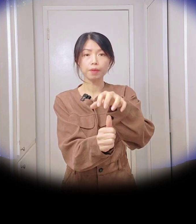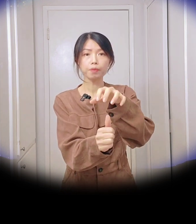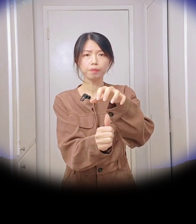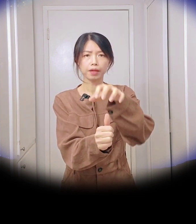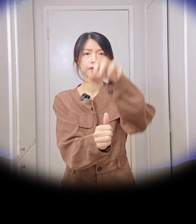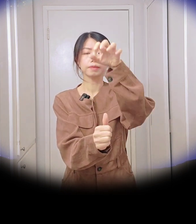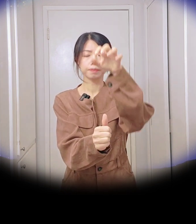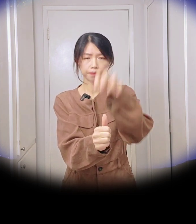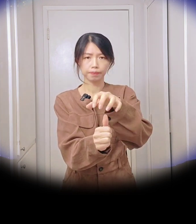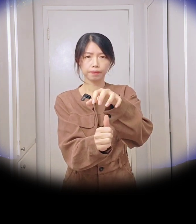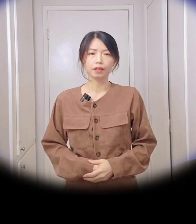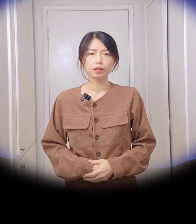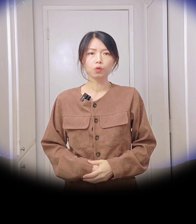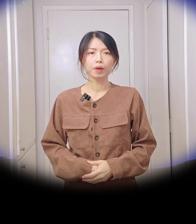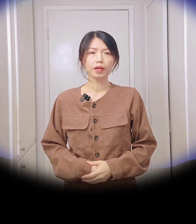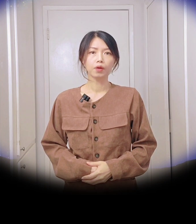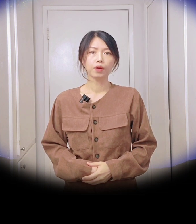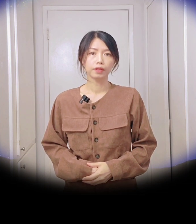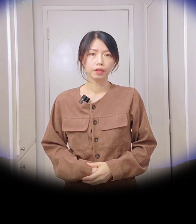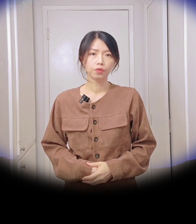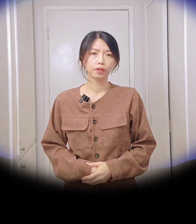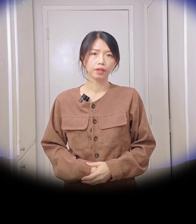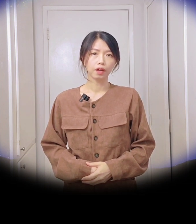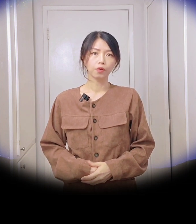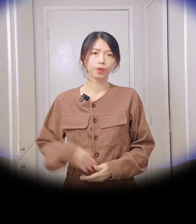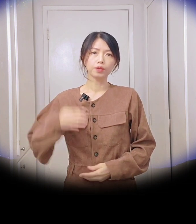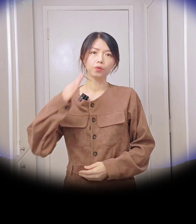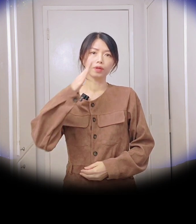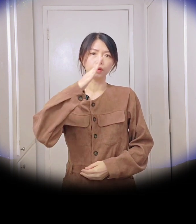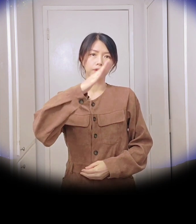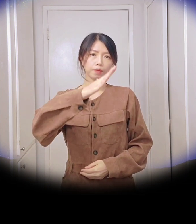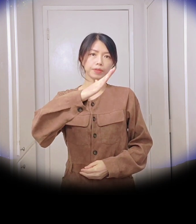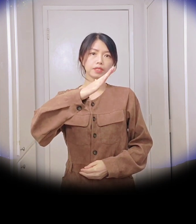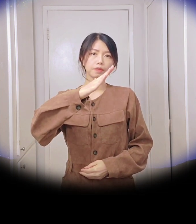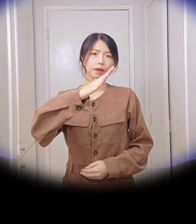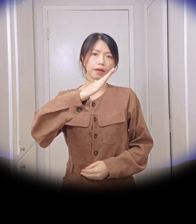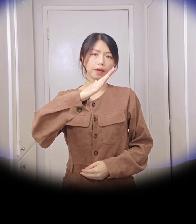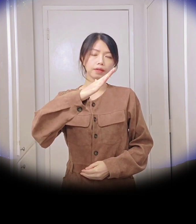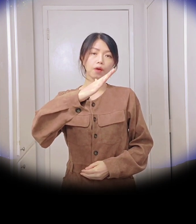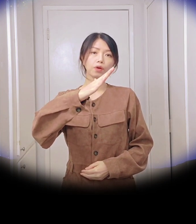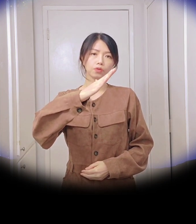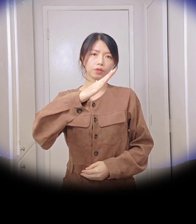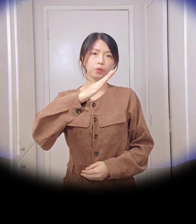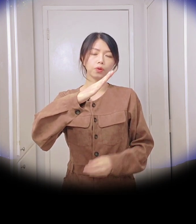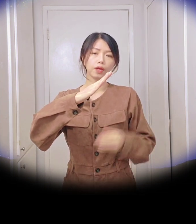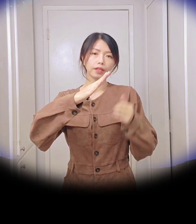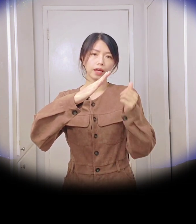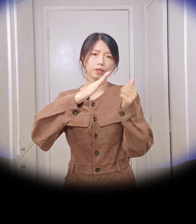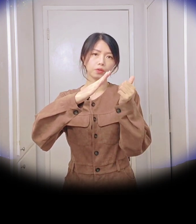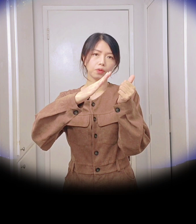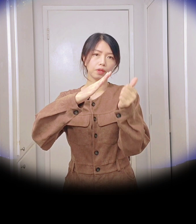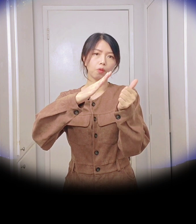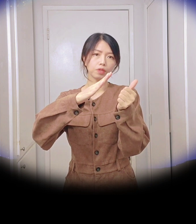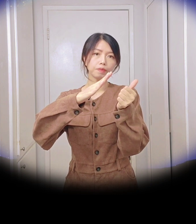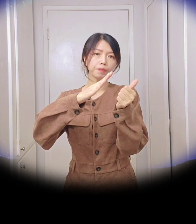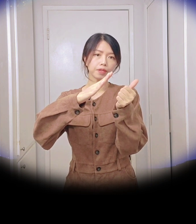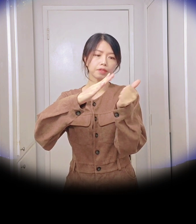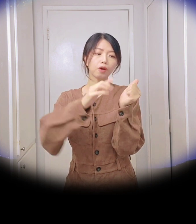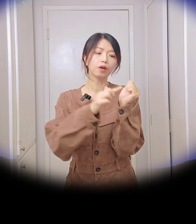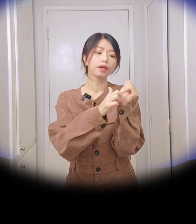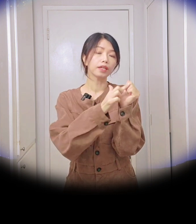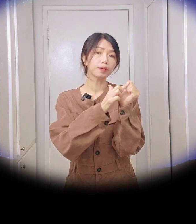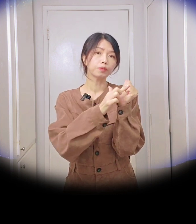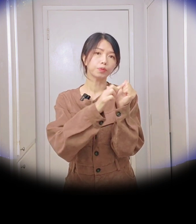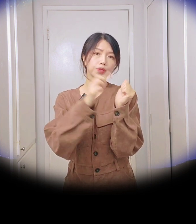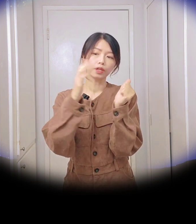위에서 한 번만. 소망이라고 한 대수어는요. 왼손을 이렇게 비스듬하게 세워주시고 다른 손은 엄지만